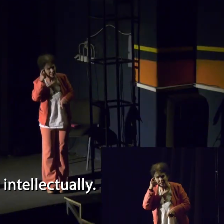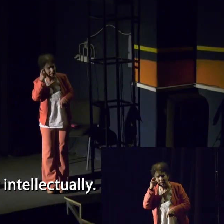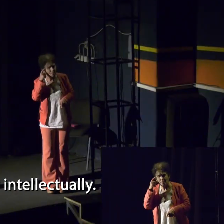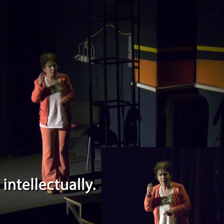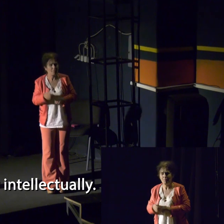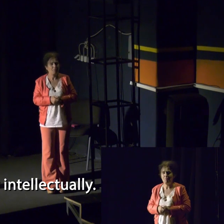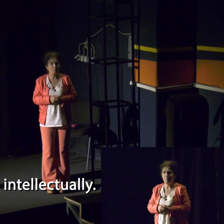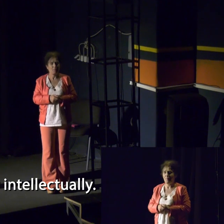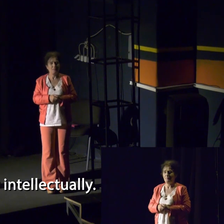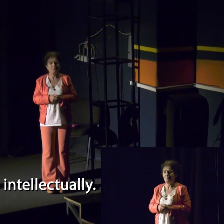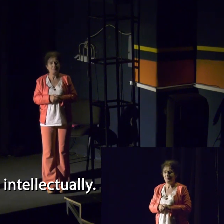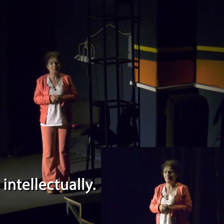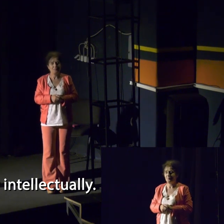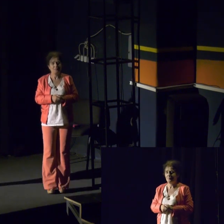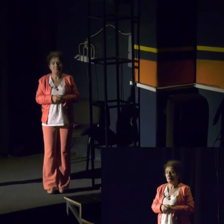само умствена.